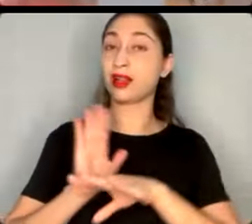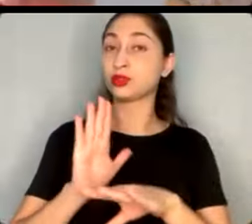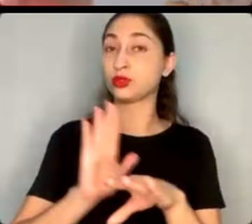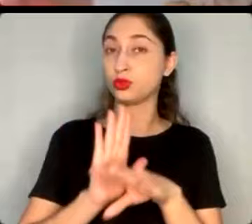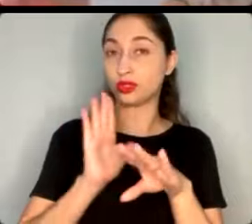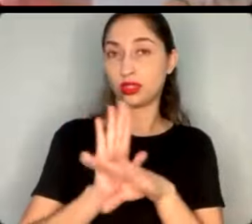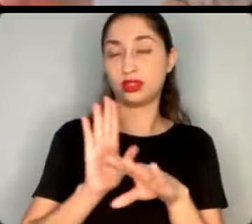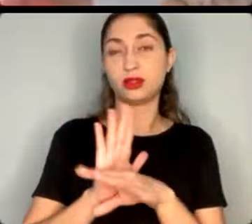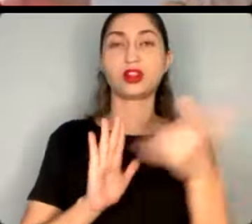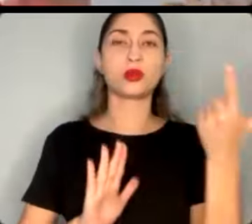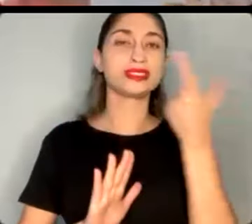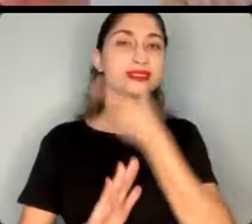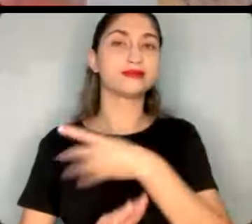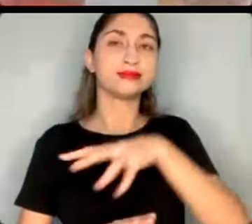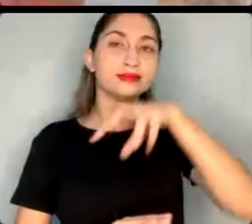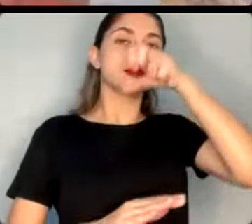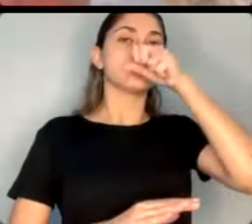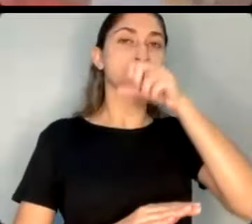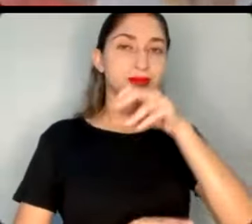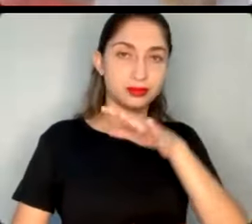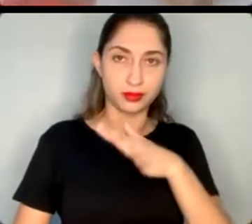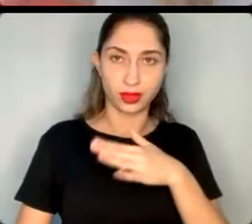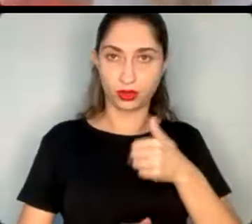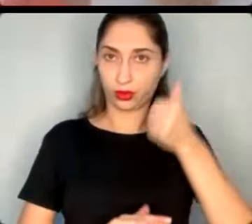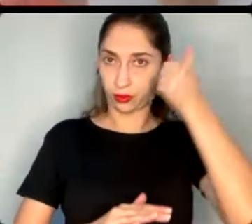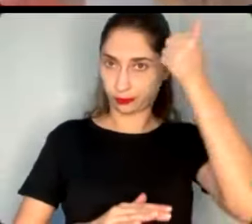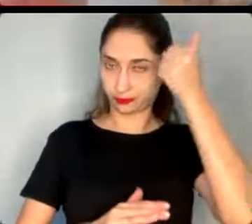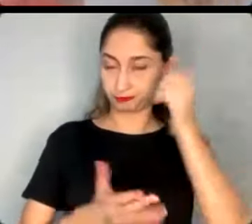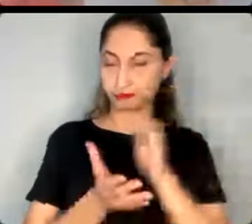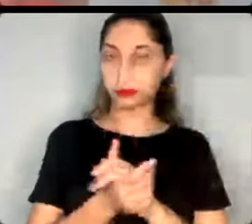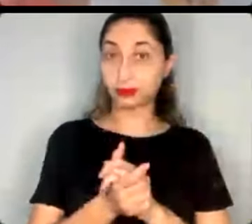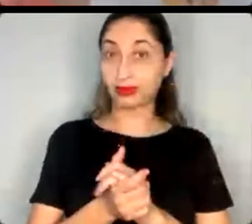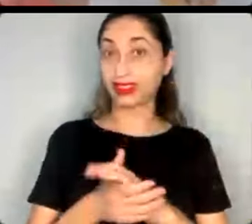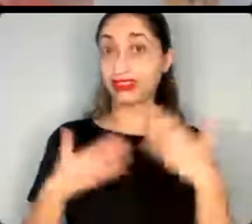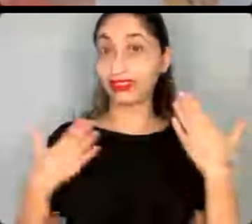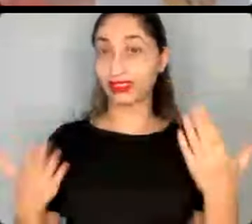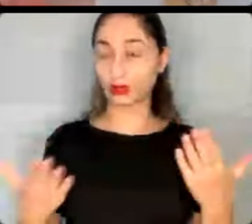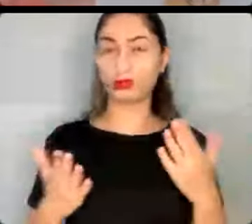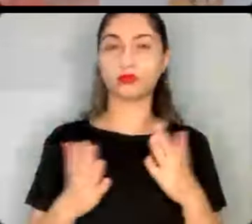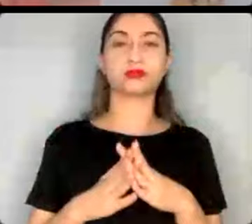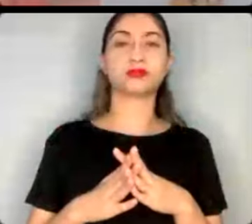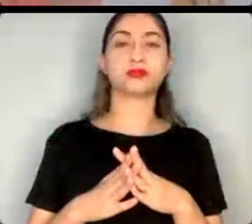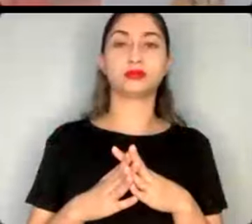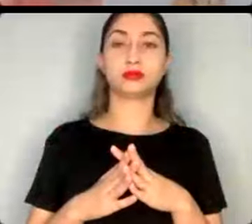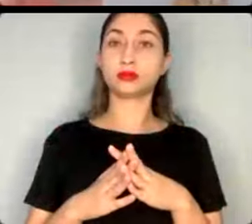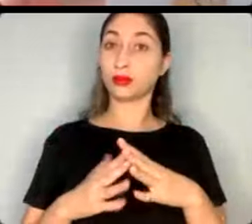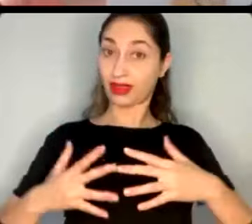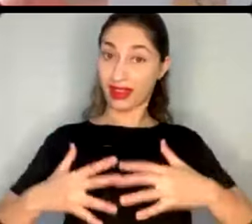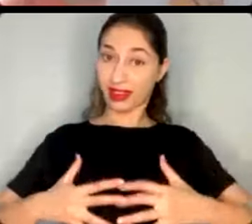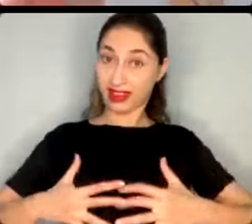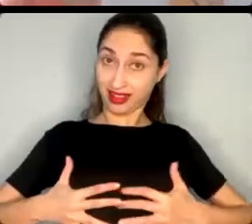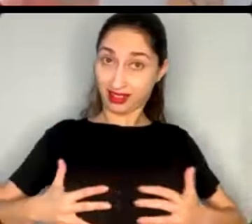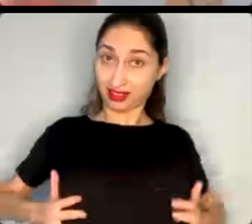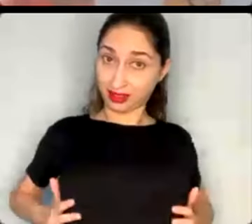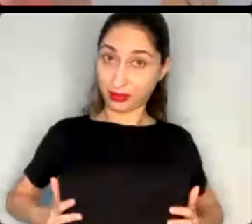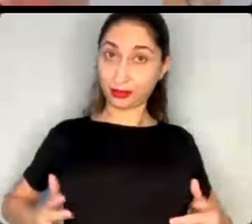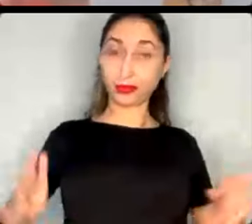para a sua respiração. Então, a caixa torácica é referente, não é, ao